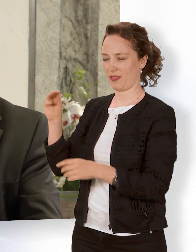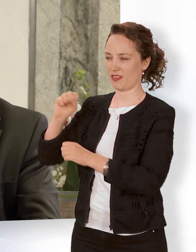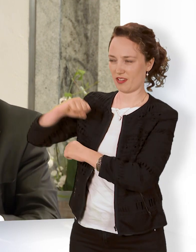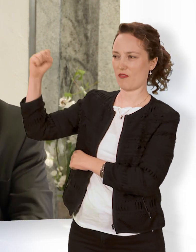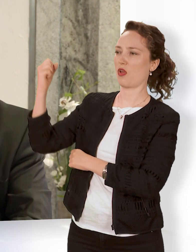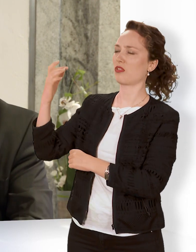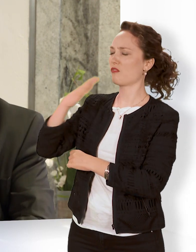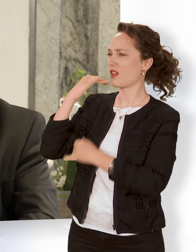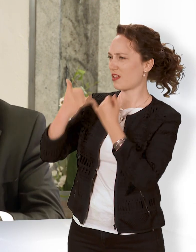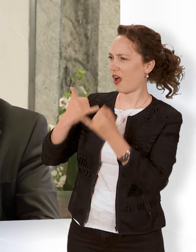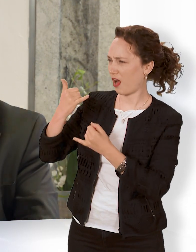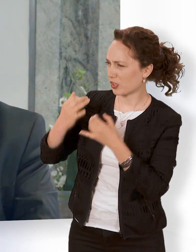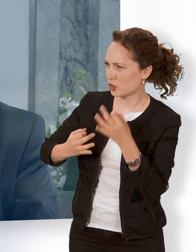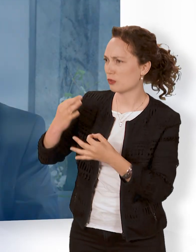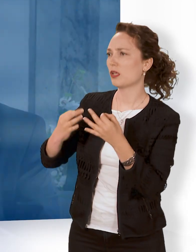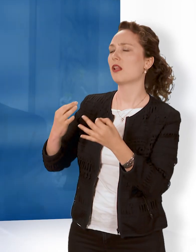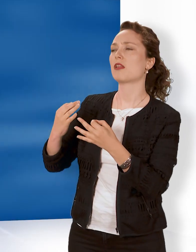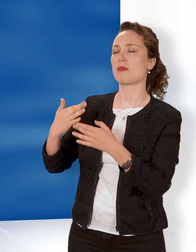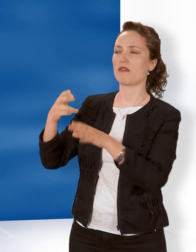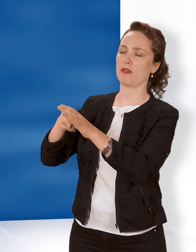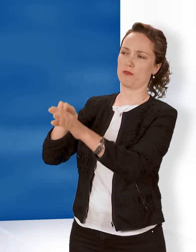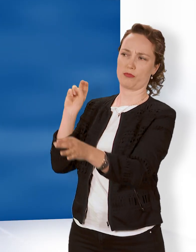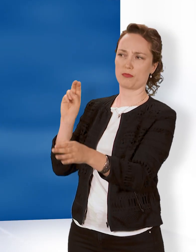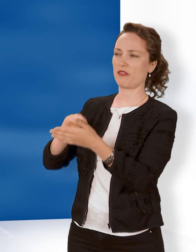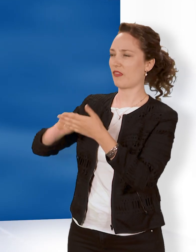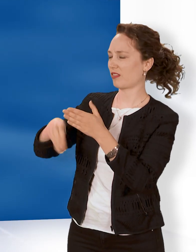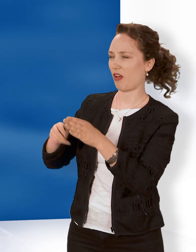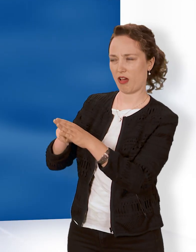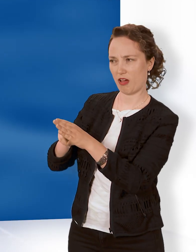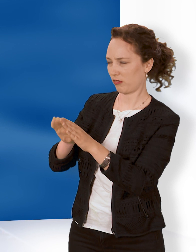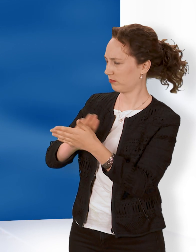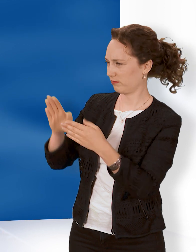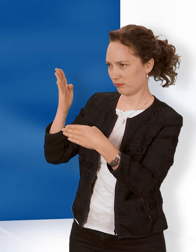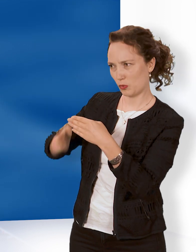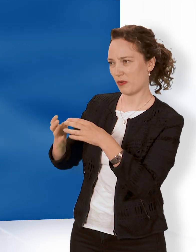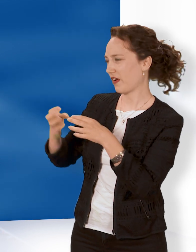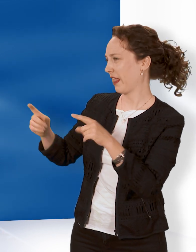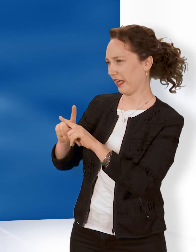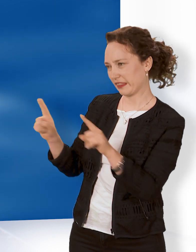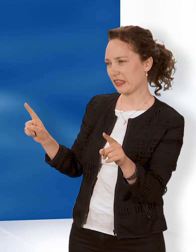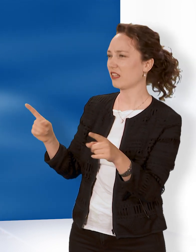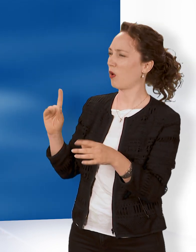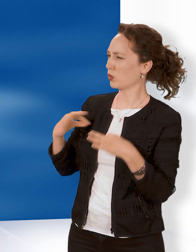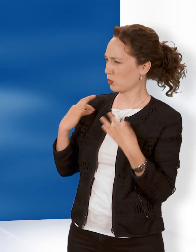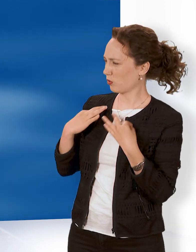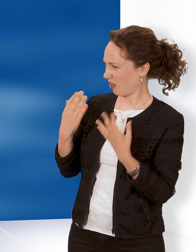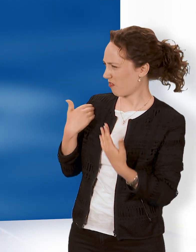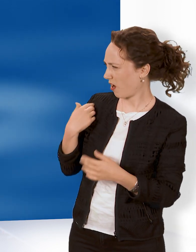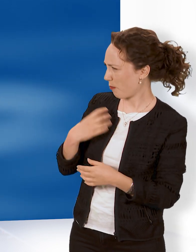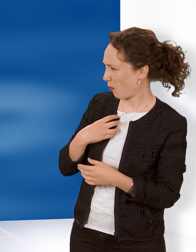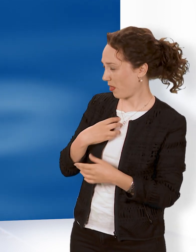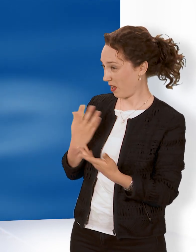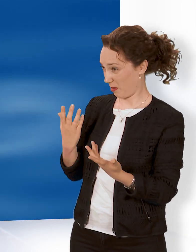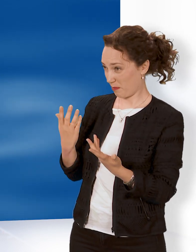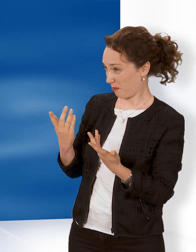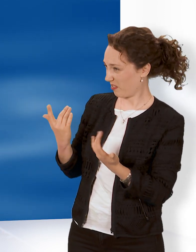dann irgendwann ausgestiegen, Vertrag nicht mehr verlängert, auch gesundheitliche Probleme gehabt. Was macht das mit einem? Kriegt man da Krise,